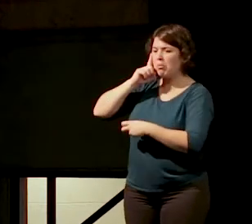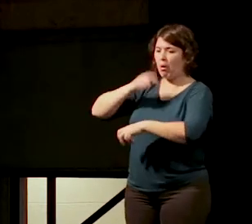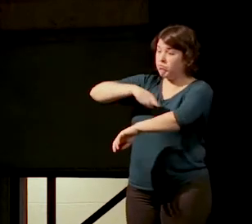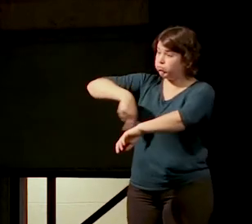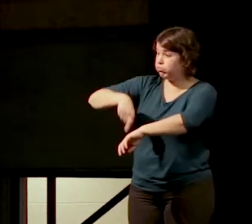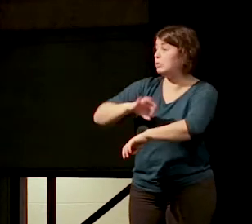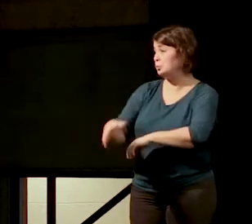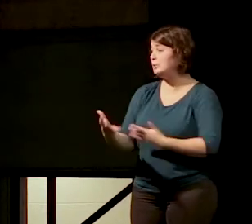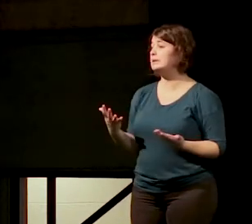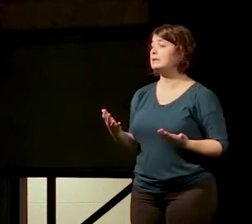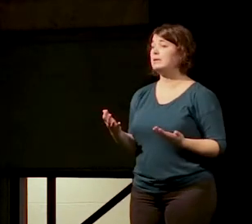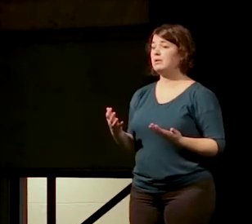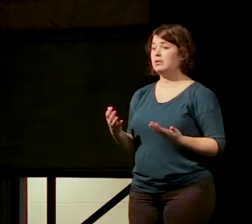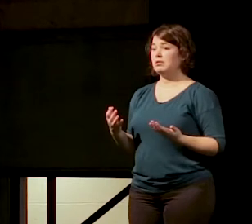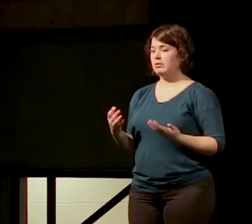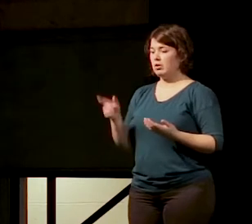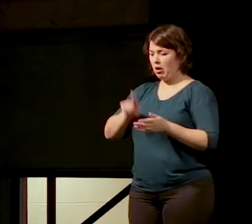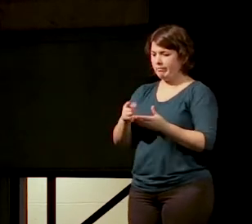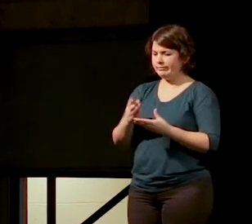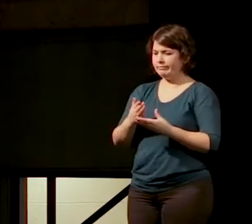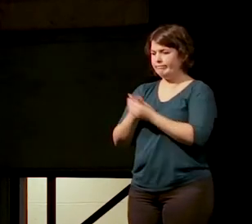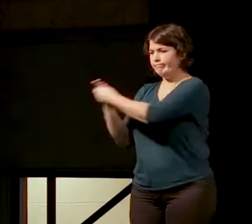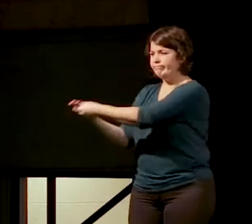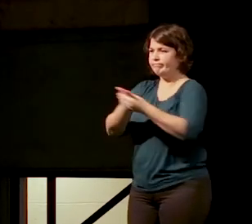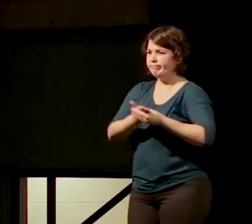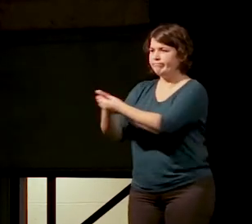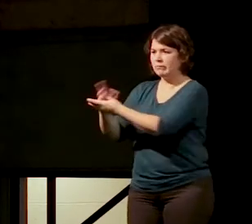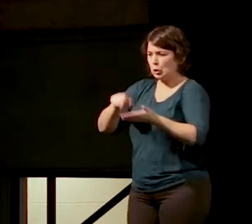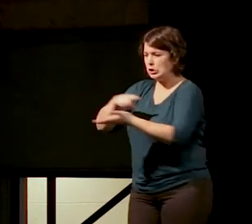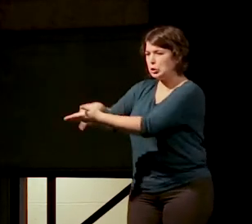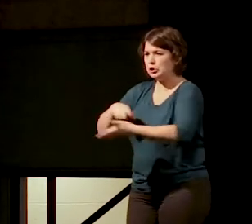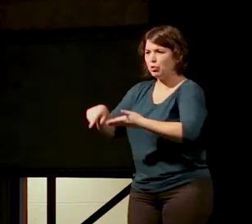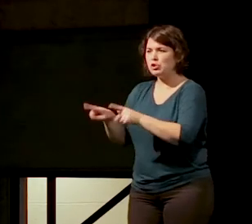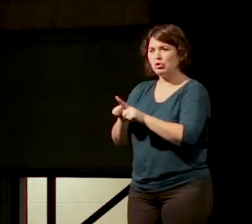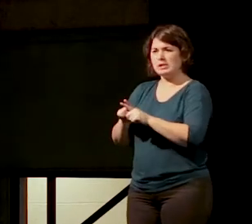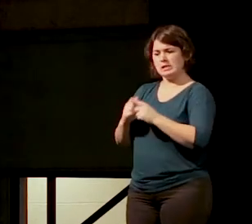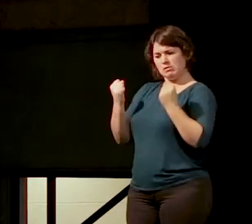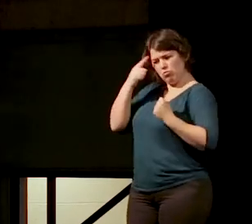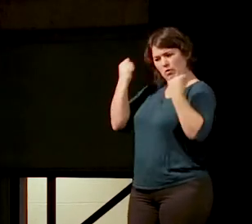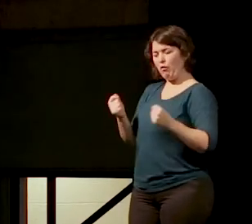temps, oui, des allées et des retours, un pouvoir de conviction et une certaine forme d'ouverture d'esprit.